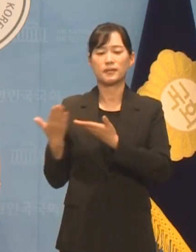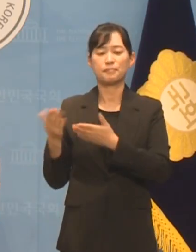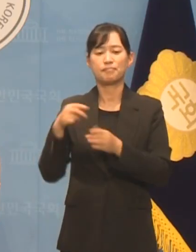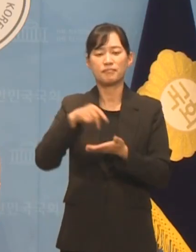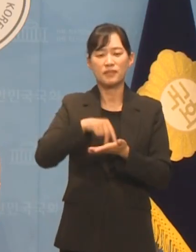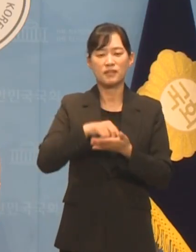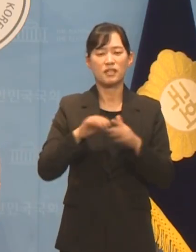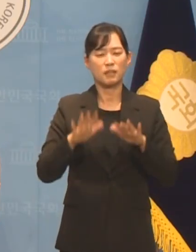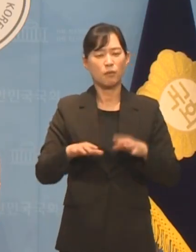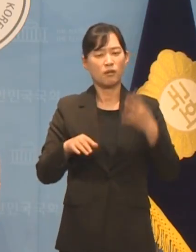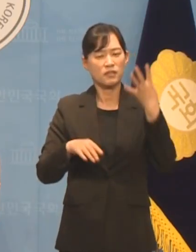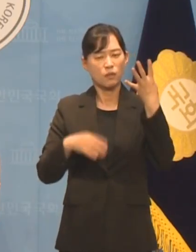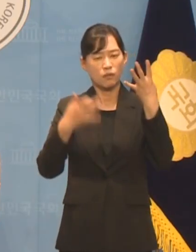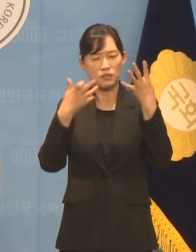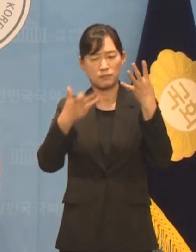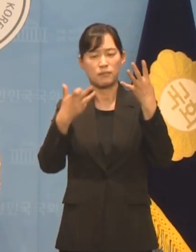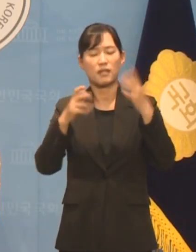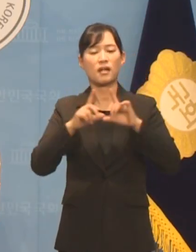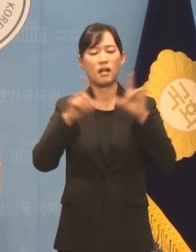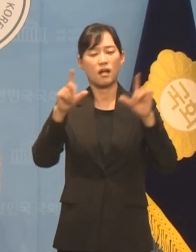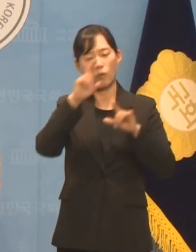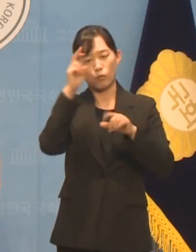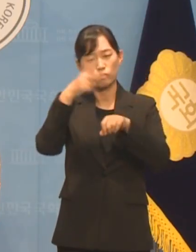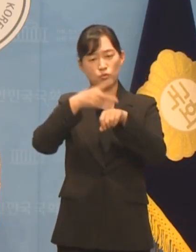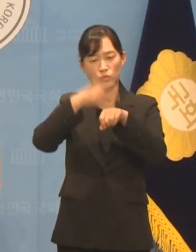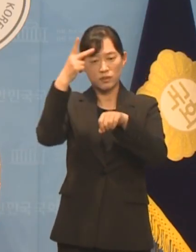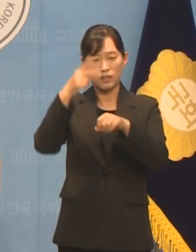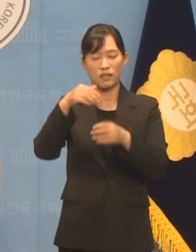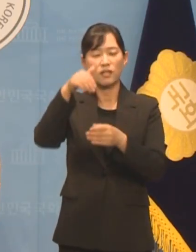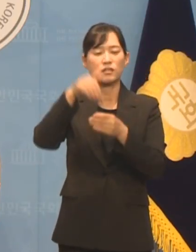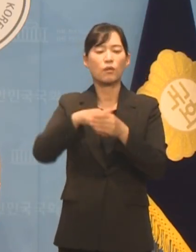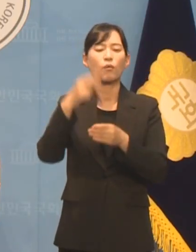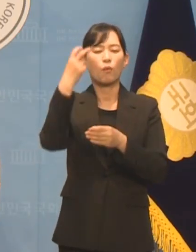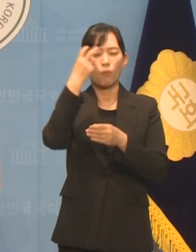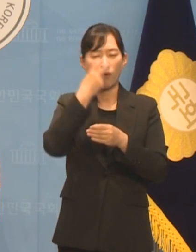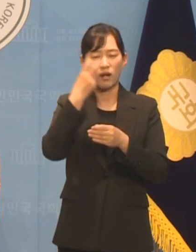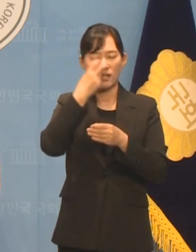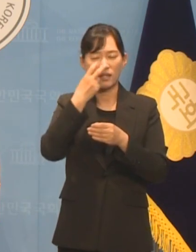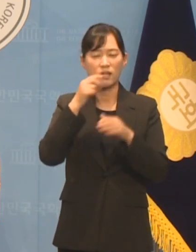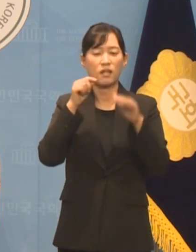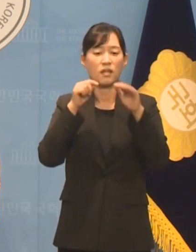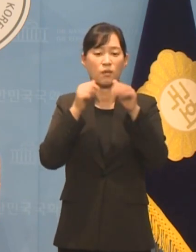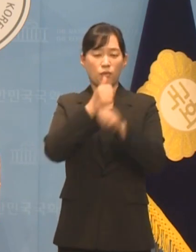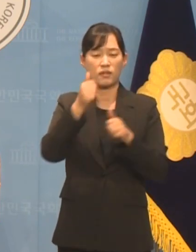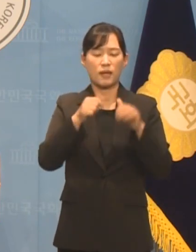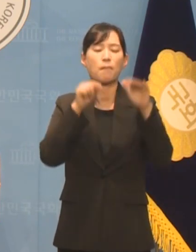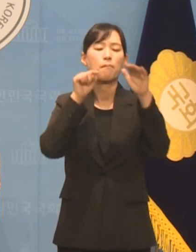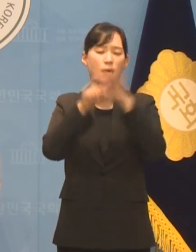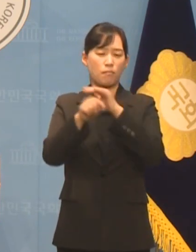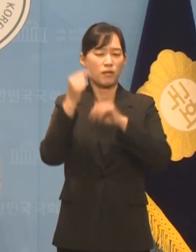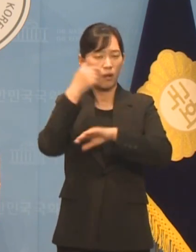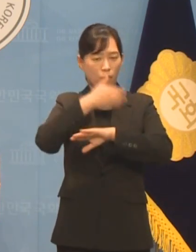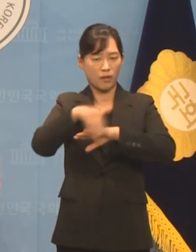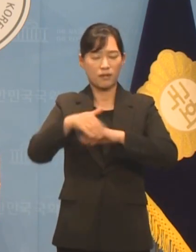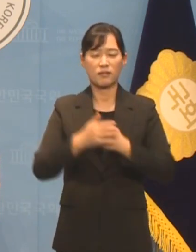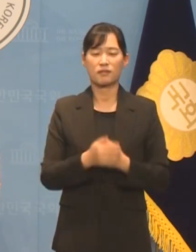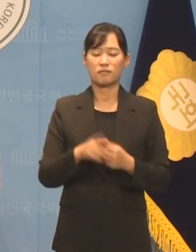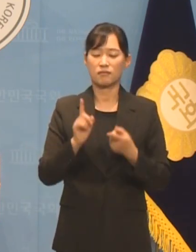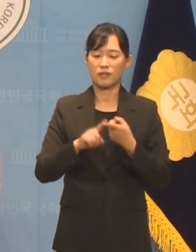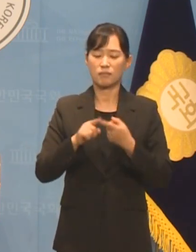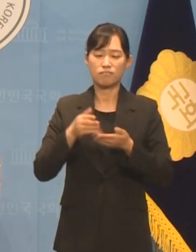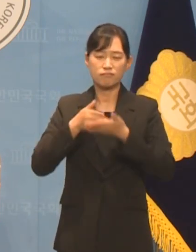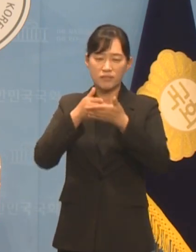이번 4월 18일 날 오후 2시에 선관위를 공개 방문할 것입니다. 그래서 이런